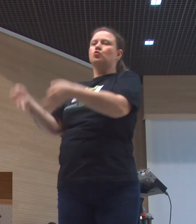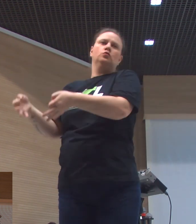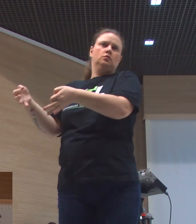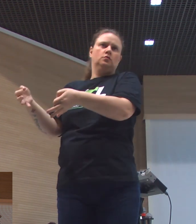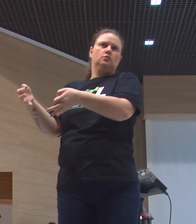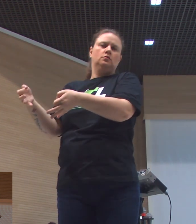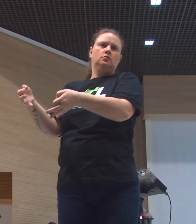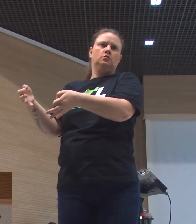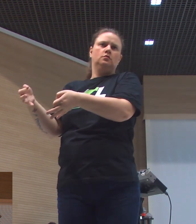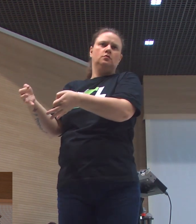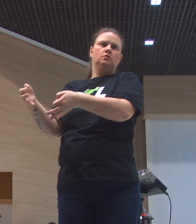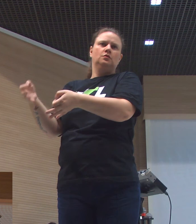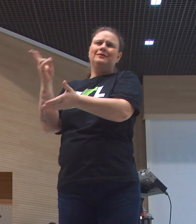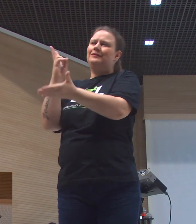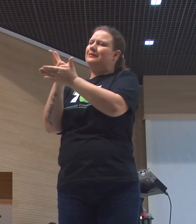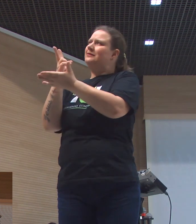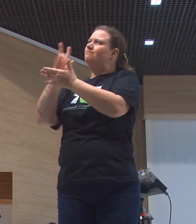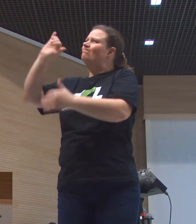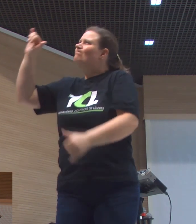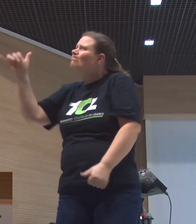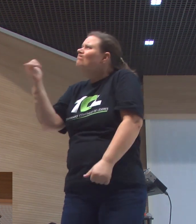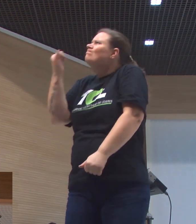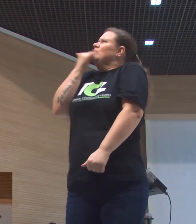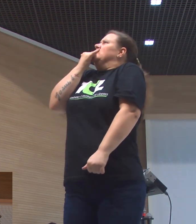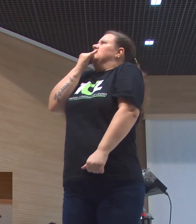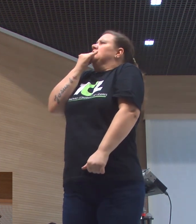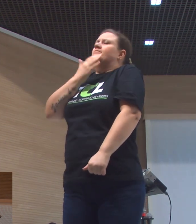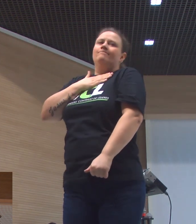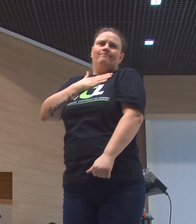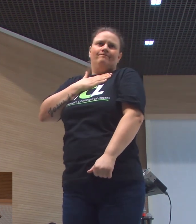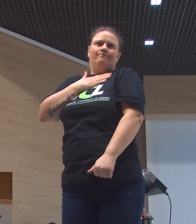nos justifica. Dentro dessa